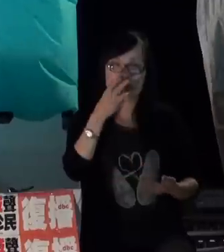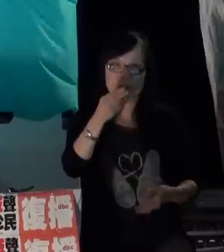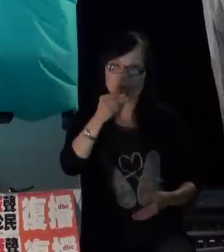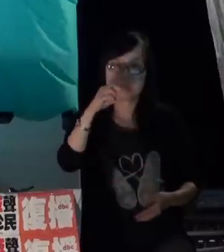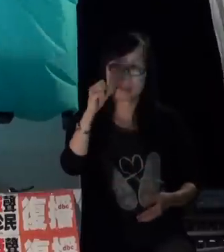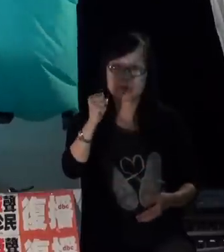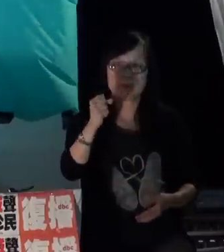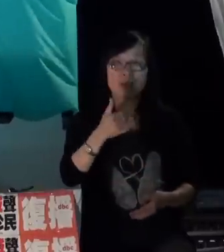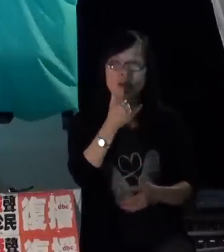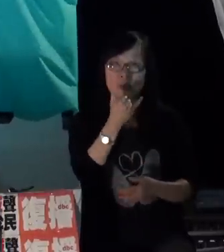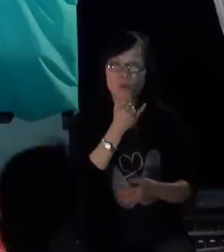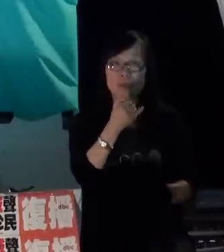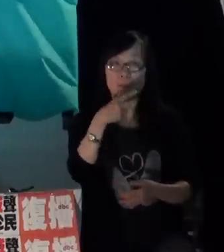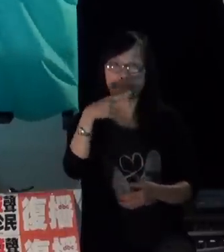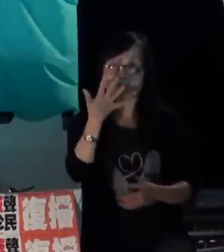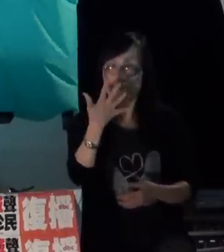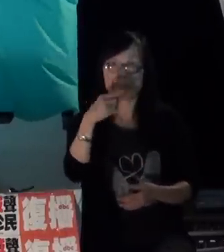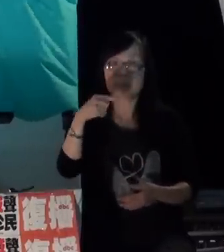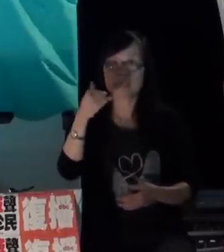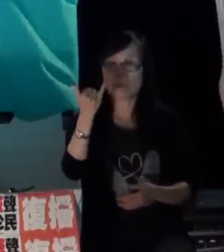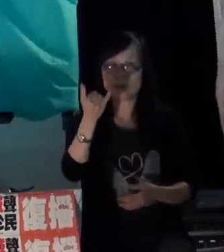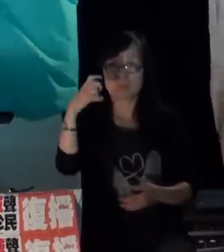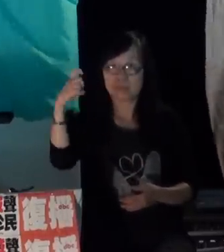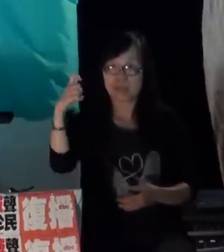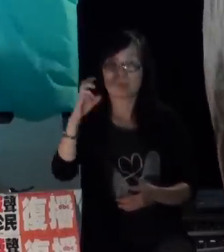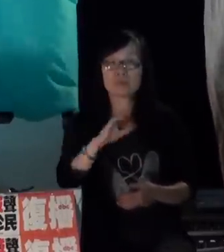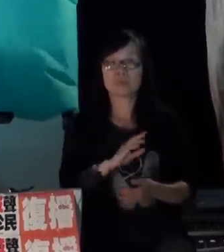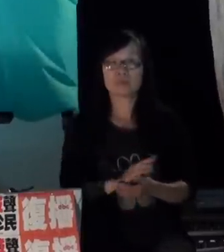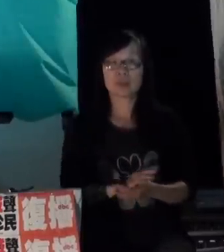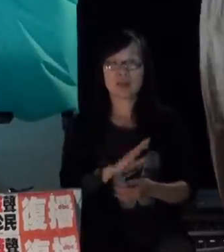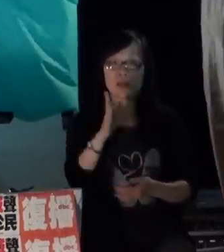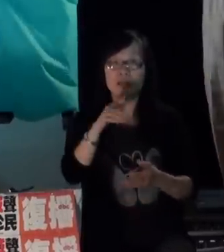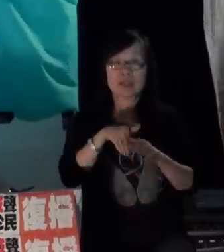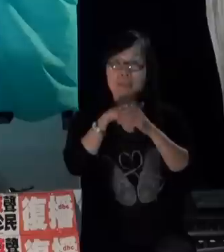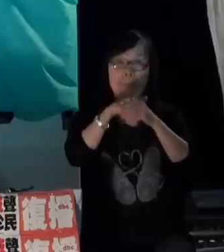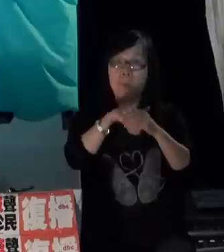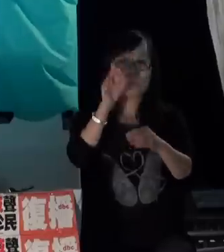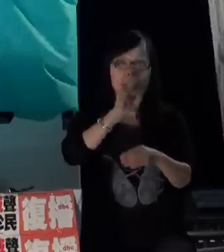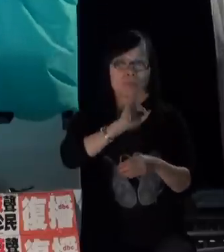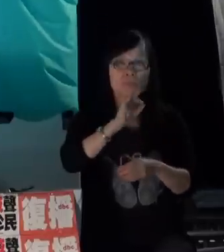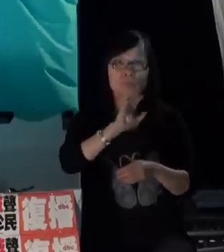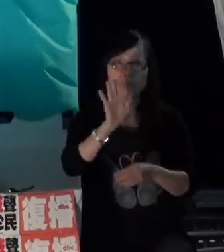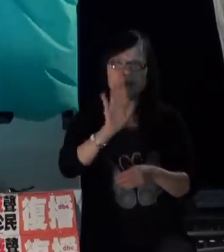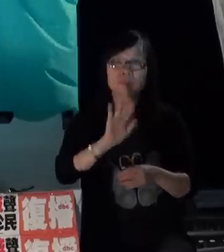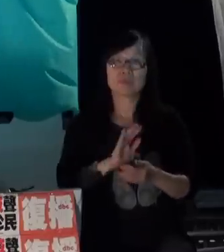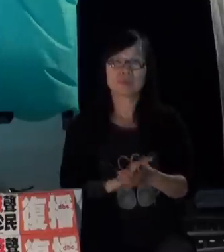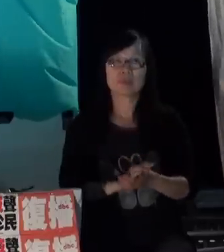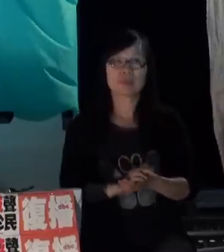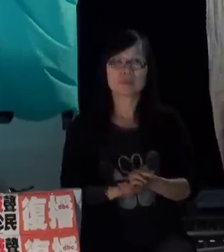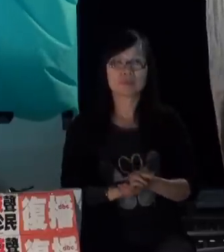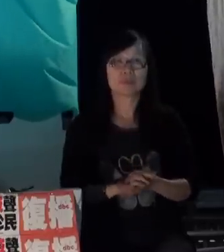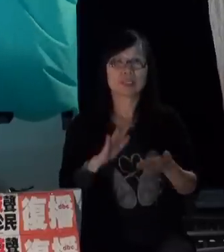你65至69嗰日做過審查嘅，你唔使申報，係一年。 係啊， 一年咋個？一年之後你就投